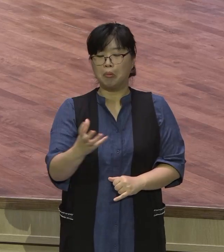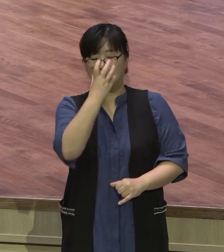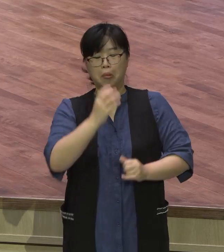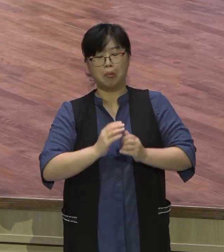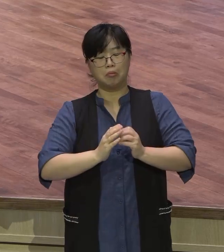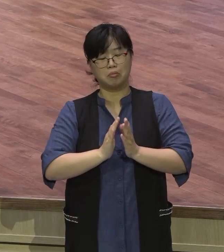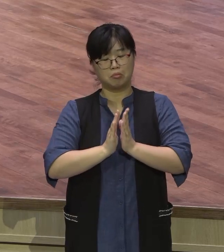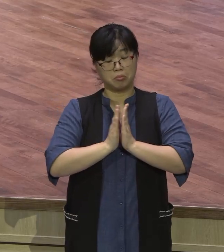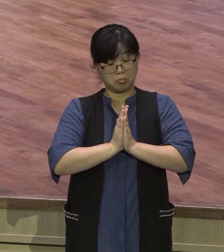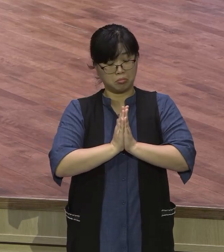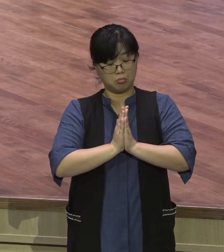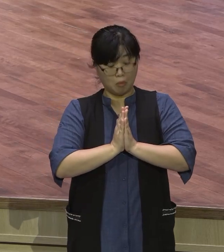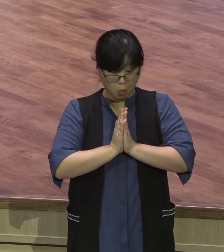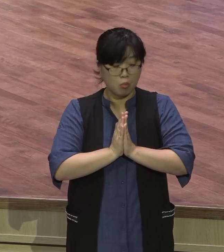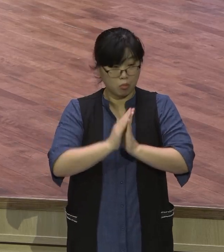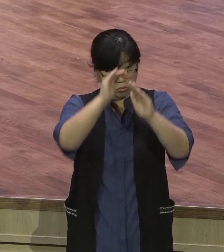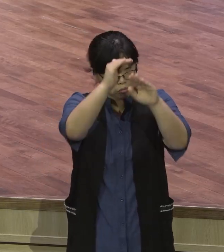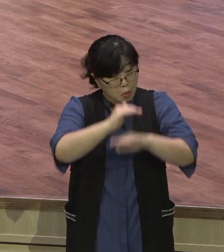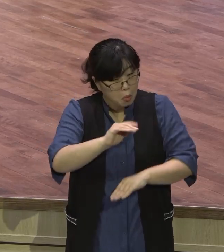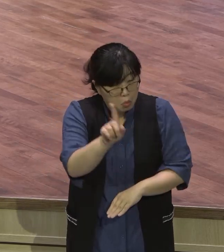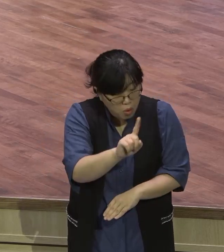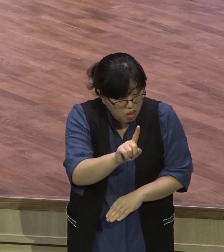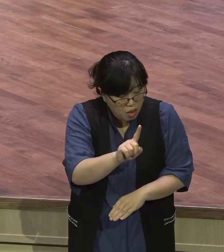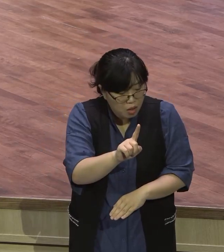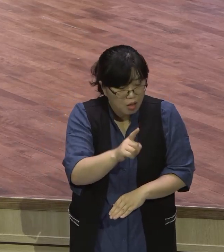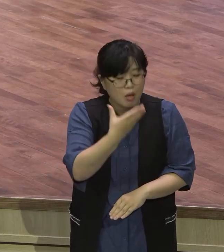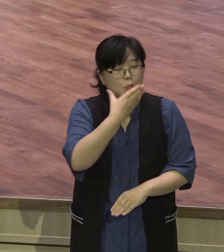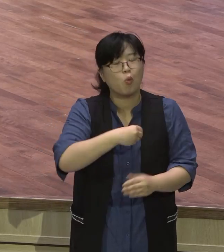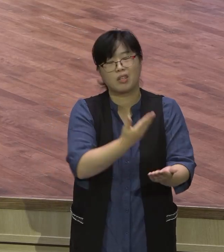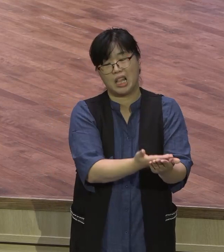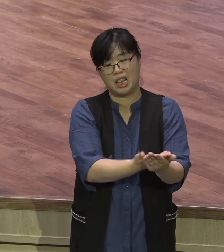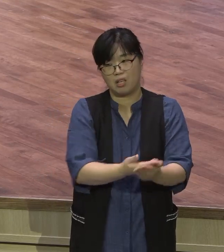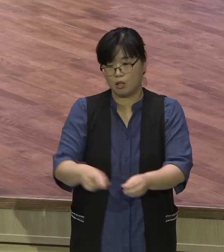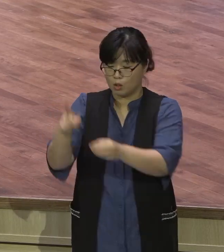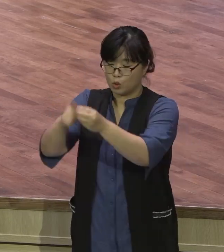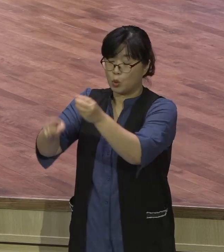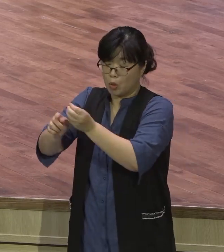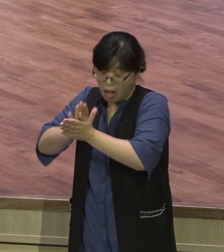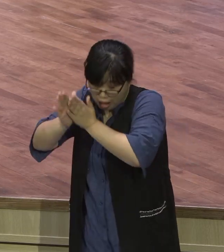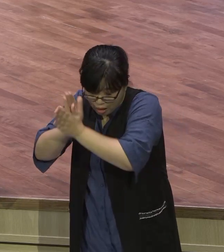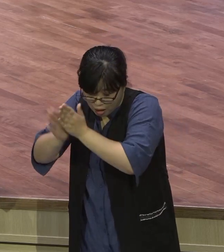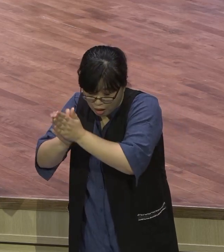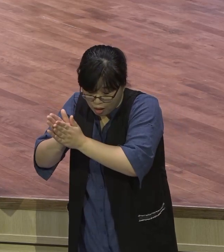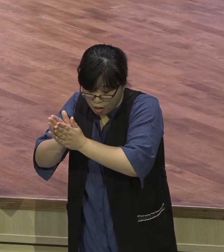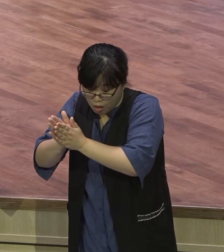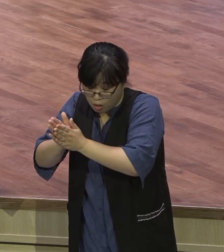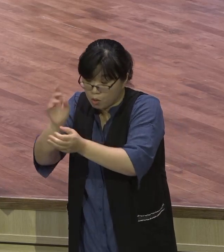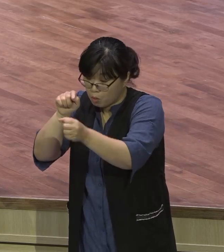세상 종교나 미신은 결국은 뭐냐 이 땅의 복입니다. 이게 본질적 복적이에요.